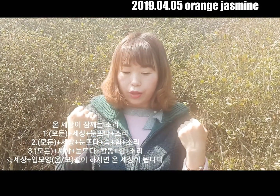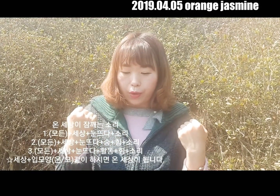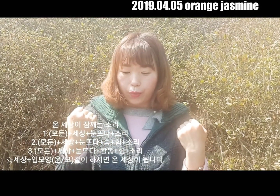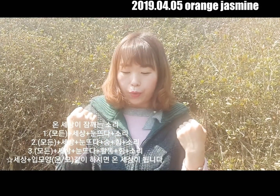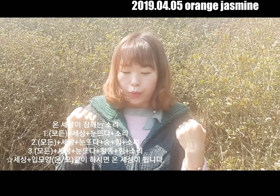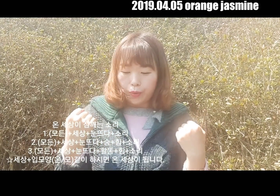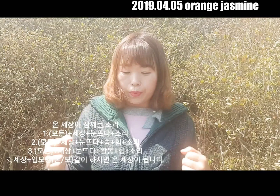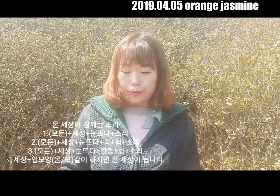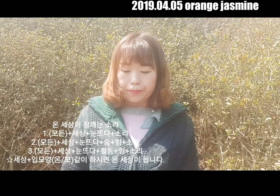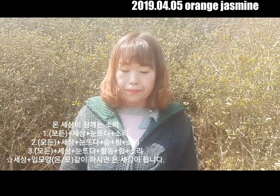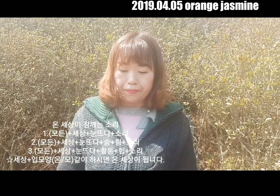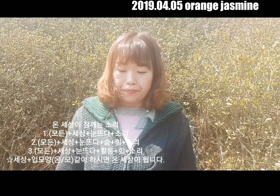넣으셔도 되고.